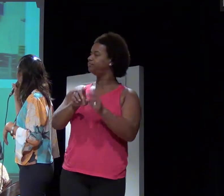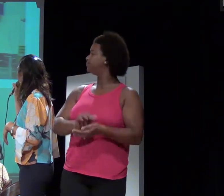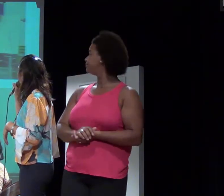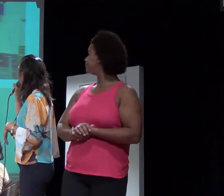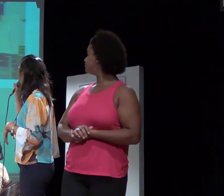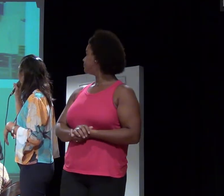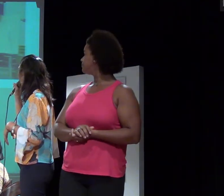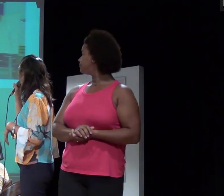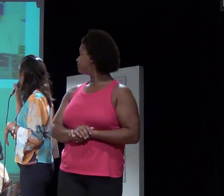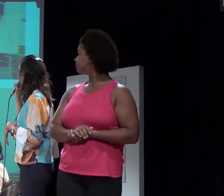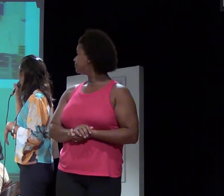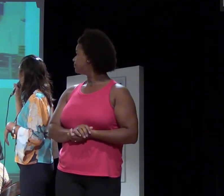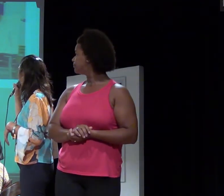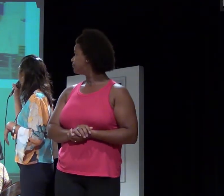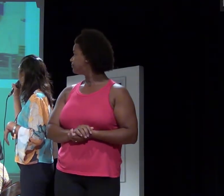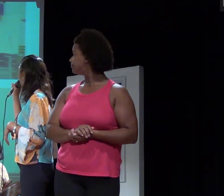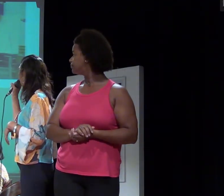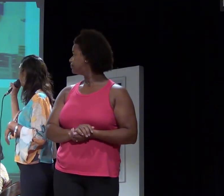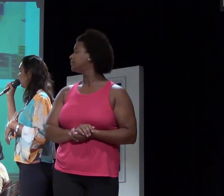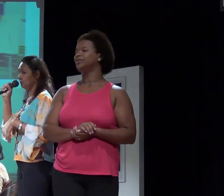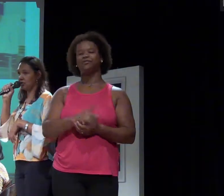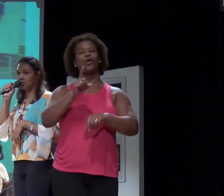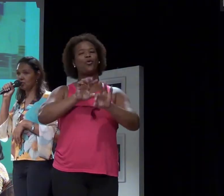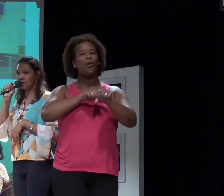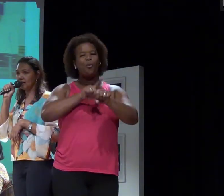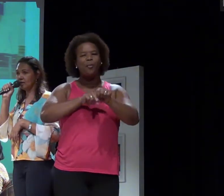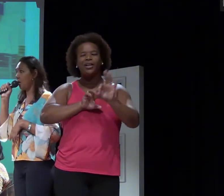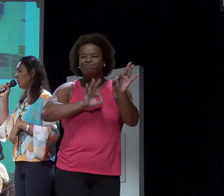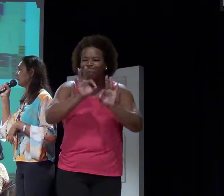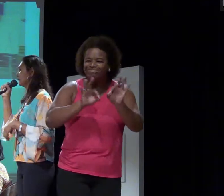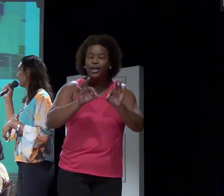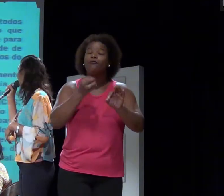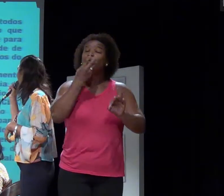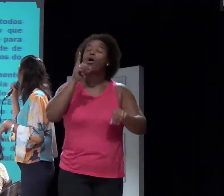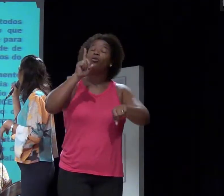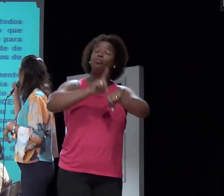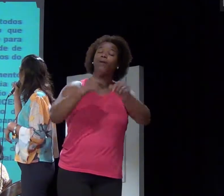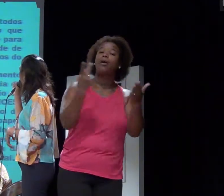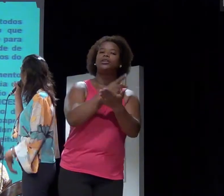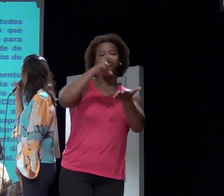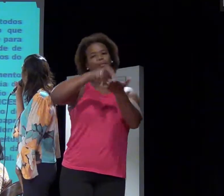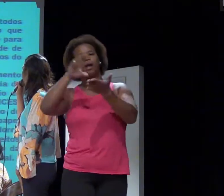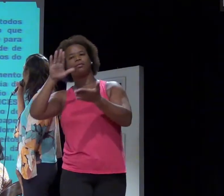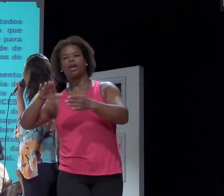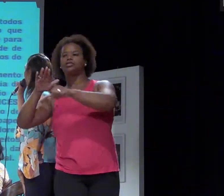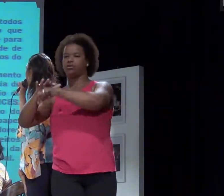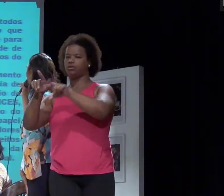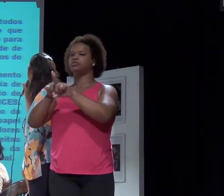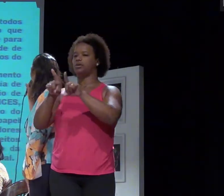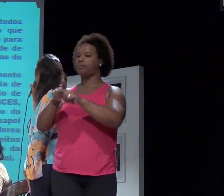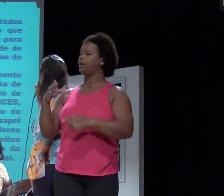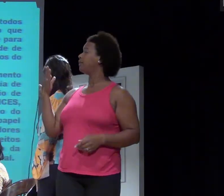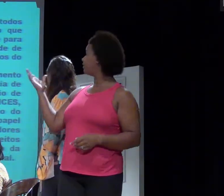Né? Foi um movimento assim, bem intenso que aconteceu nos 3 turnos da escola. E aí, né,